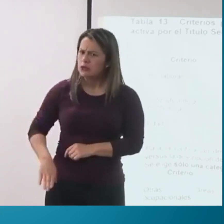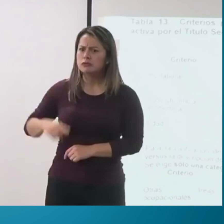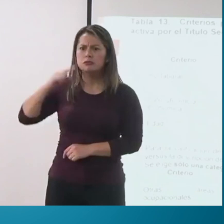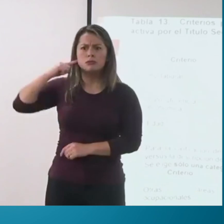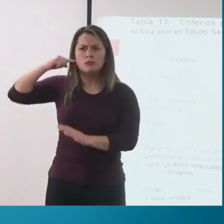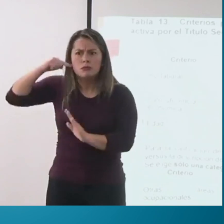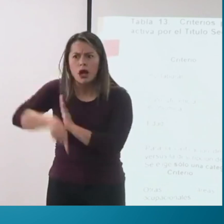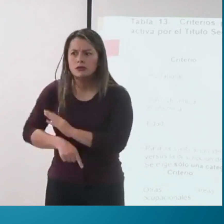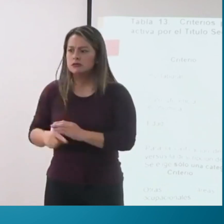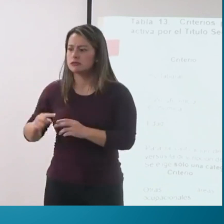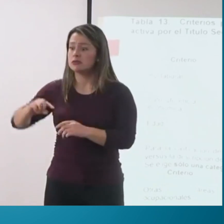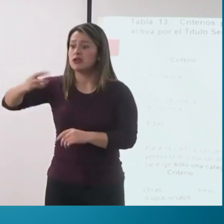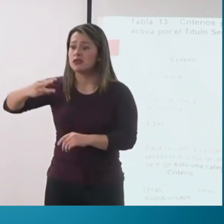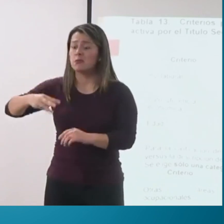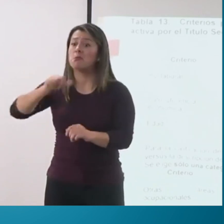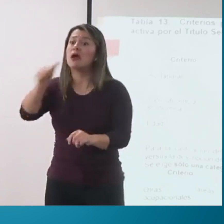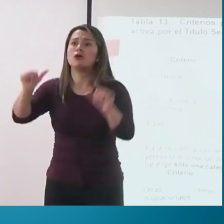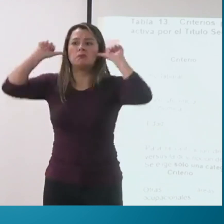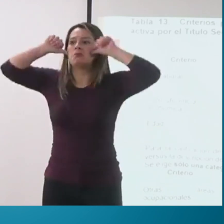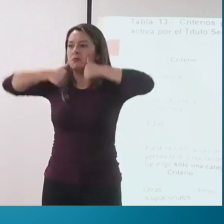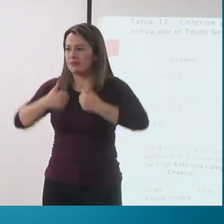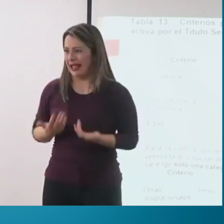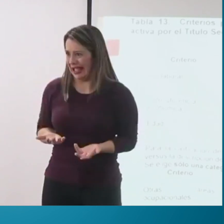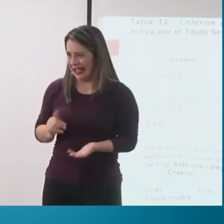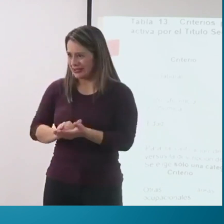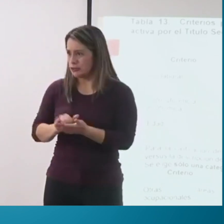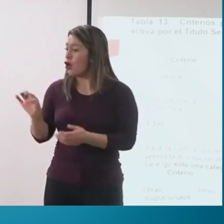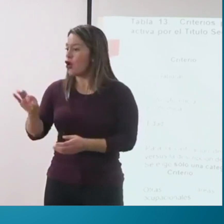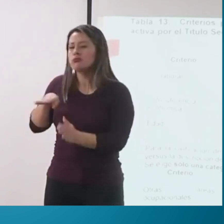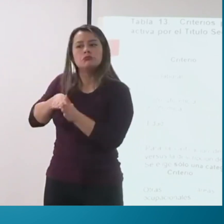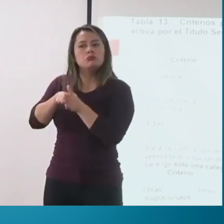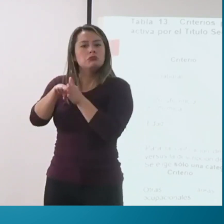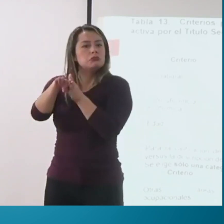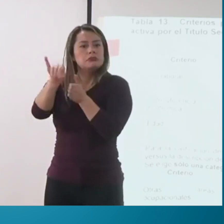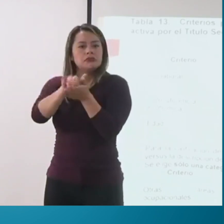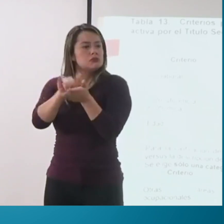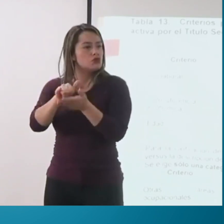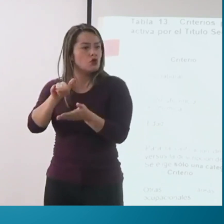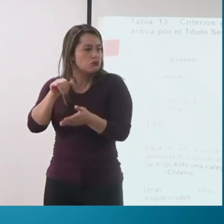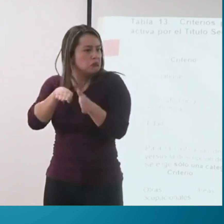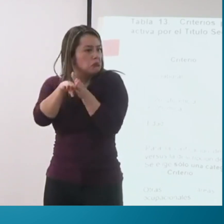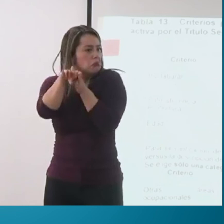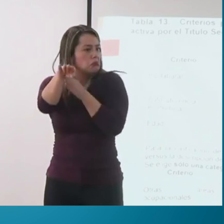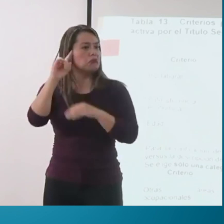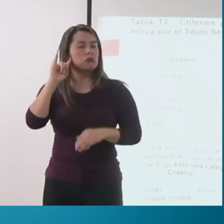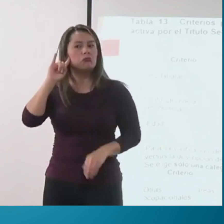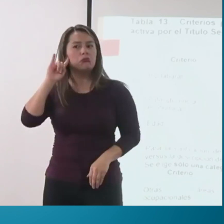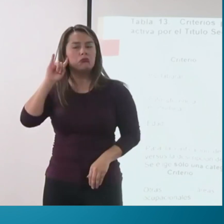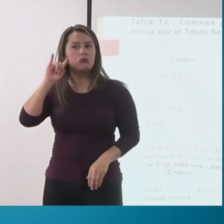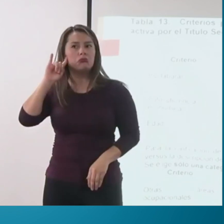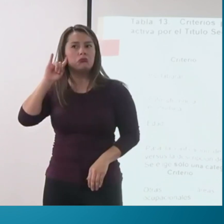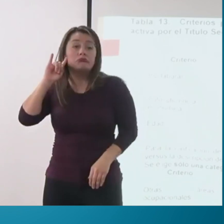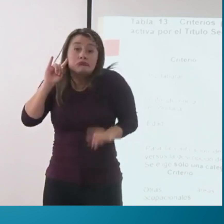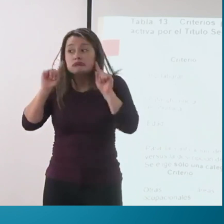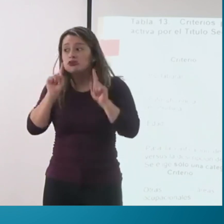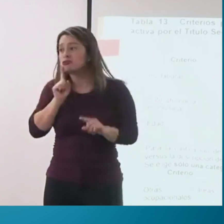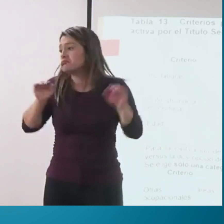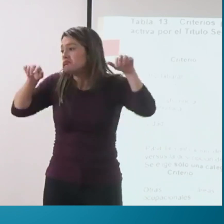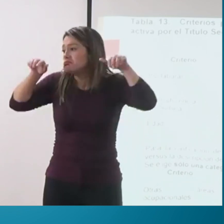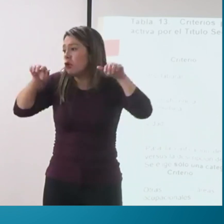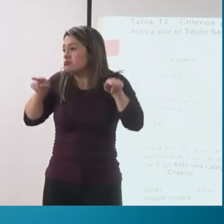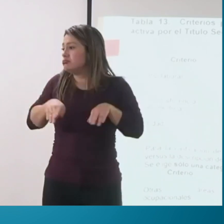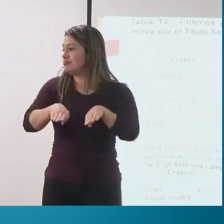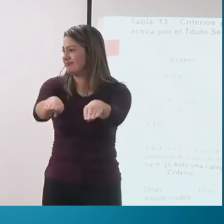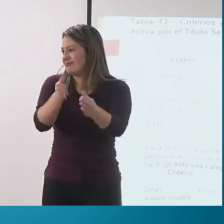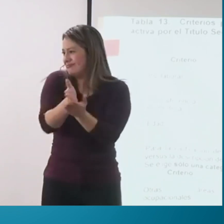le voy a añadir el rol laboral, o sea, cuánto me impacta en no poder trabajar o tener limitación para trabajar, cuánto me